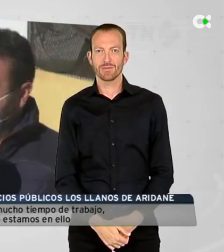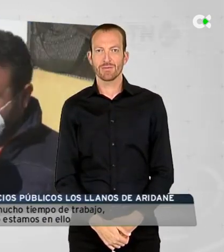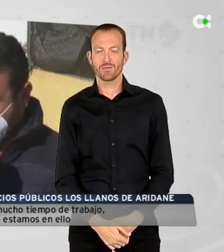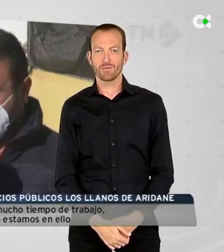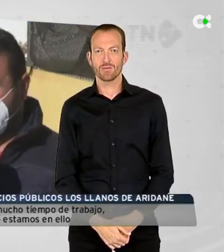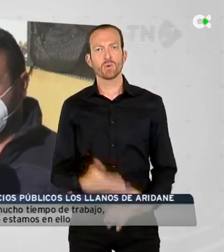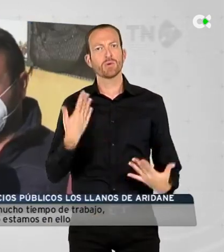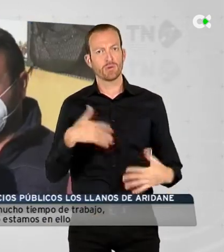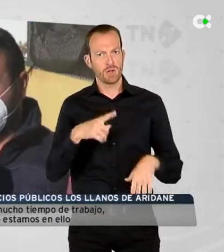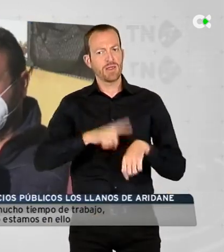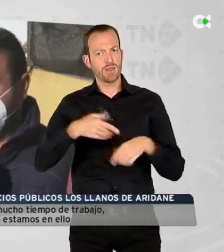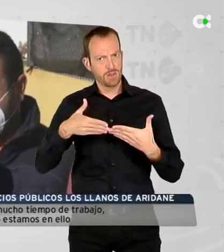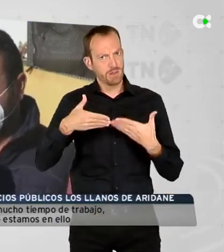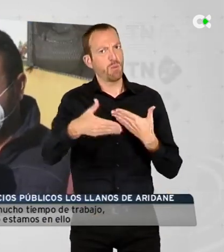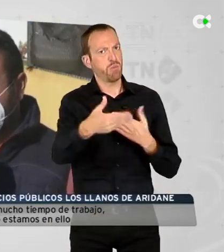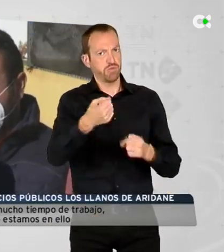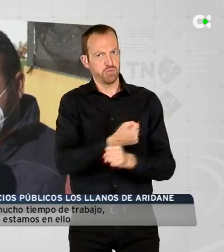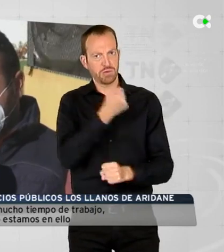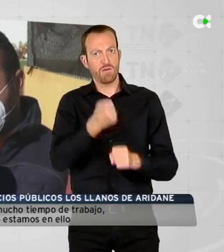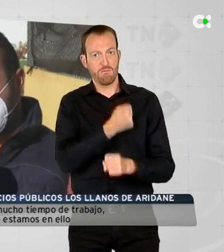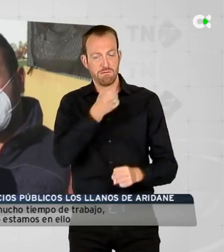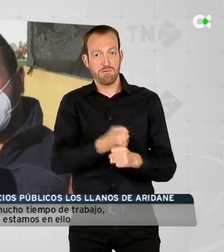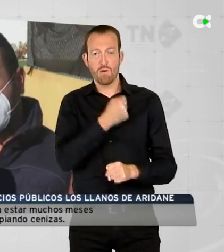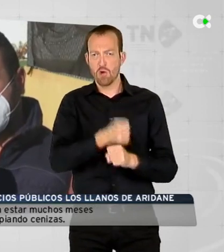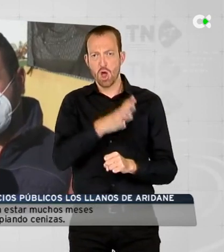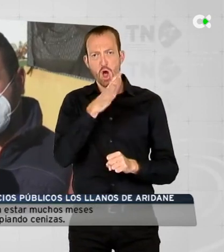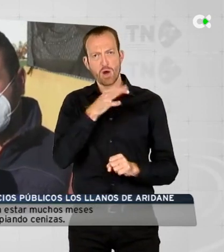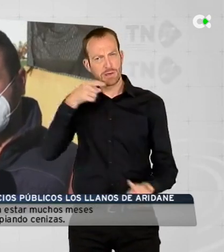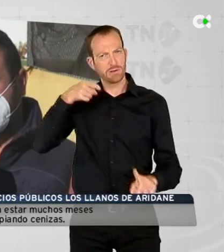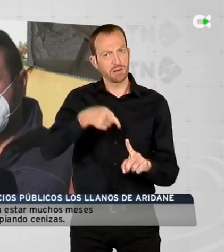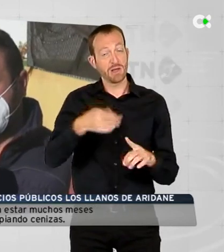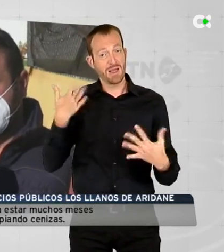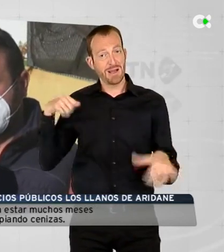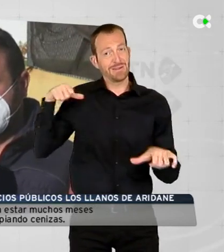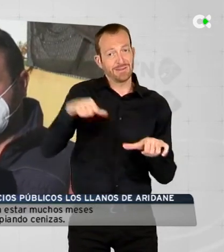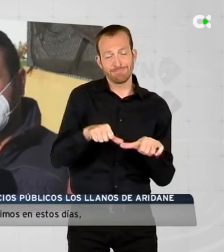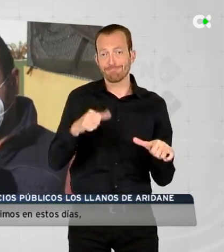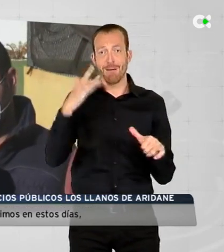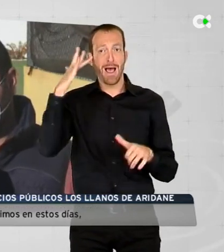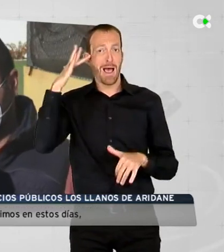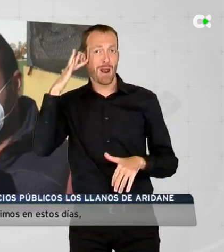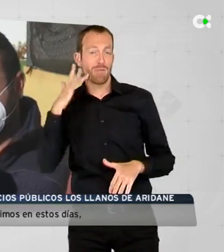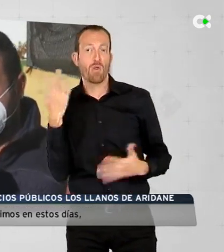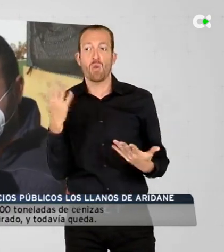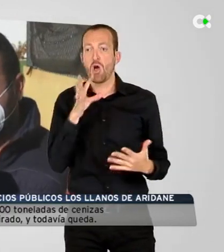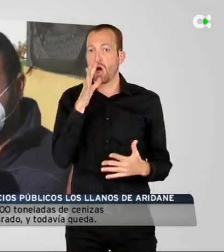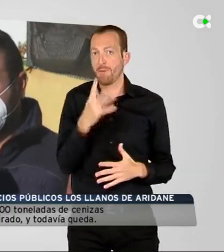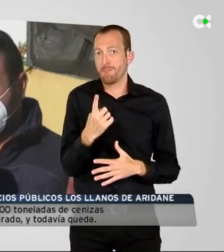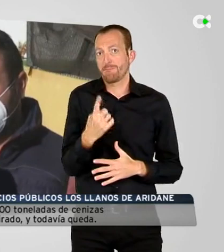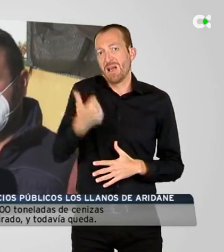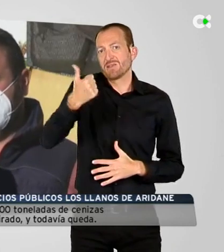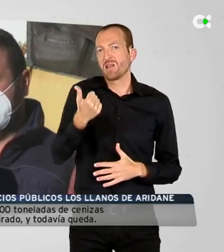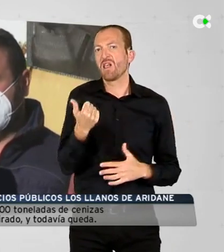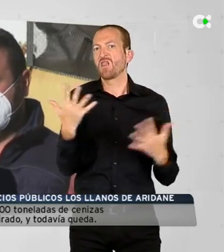Nos queda mucho tiempo de trabajo, pero estamos en ello. Llevamos muchos meses limpiando ceniza. Ya lo leíamos estos días, más de 10.000